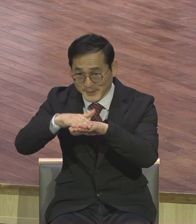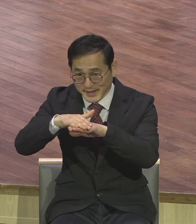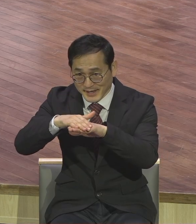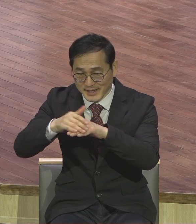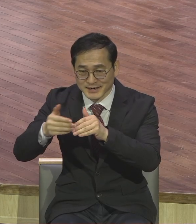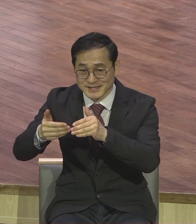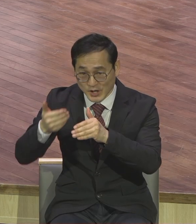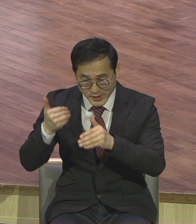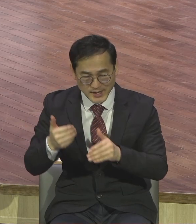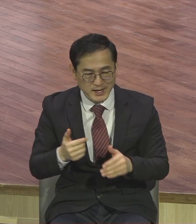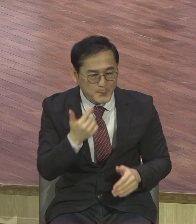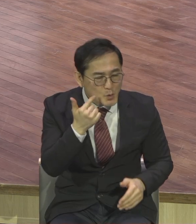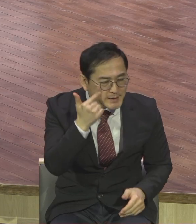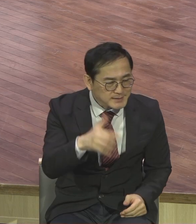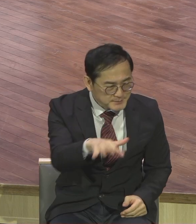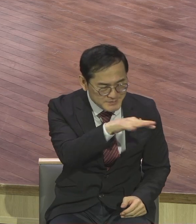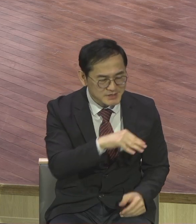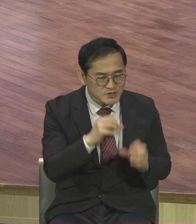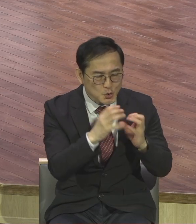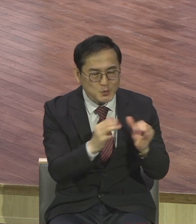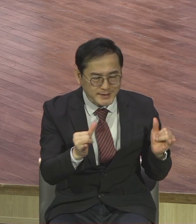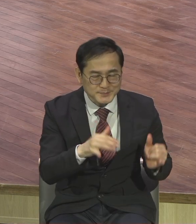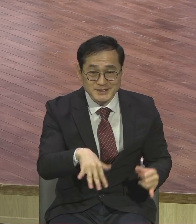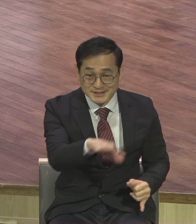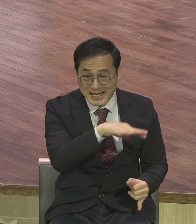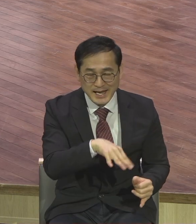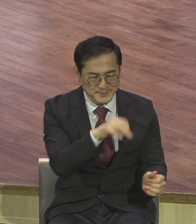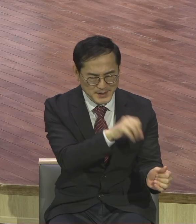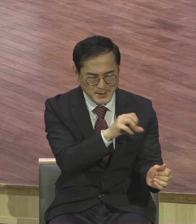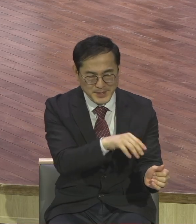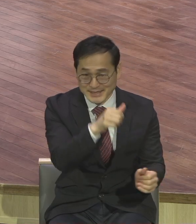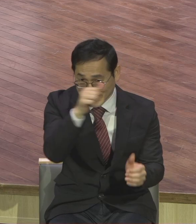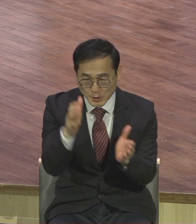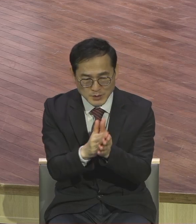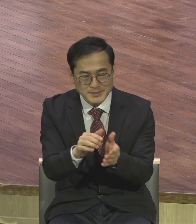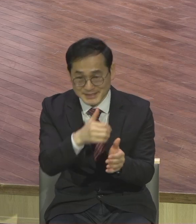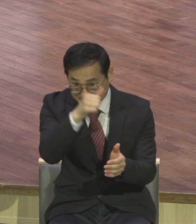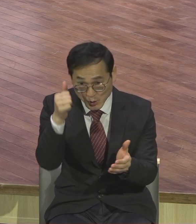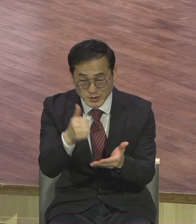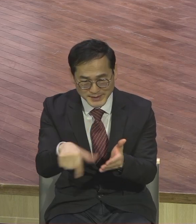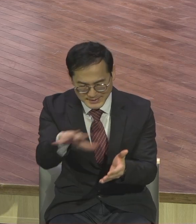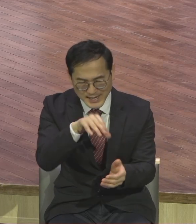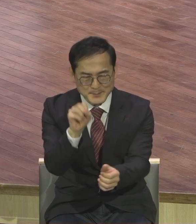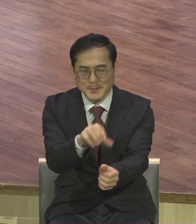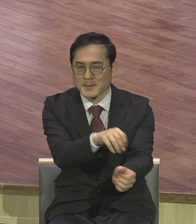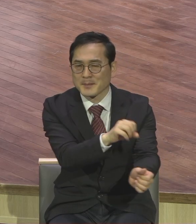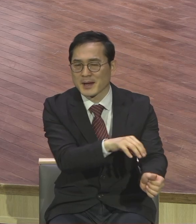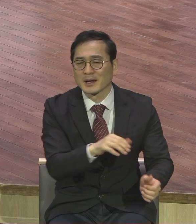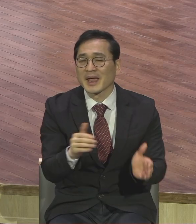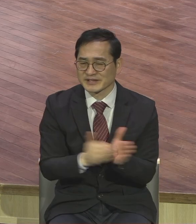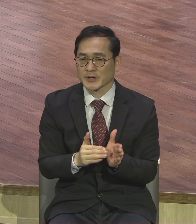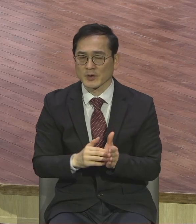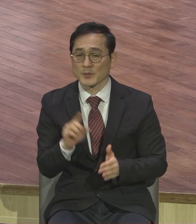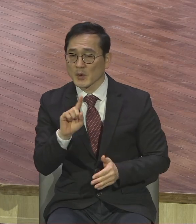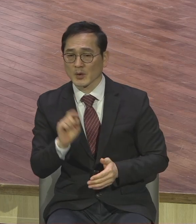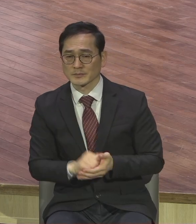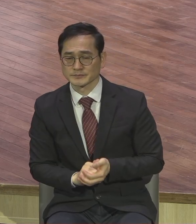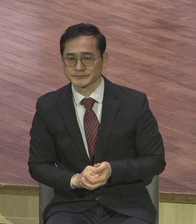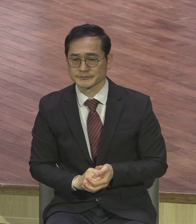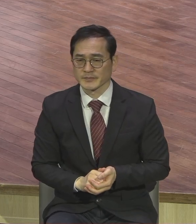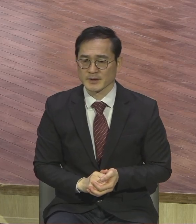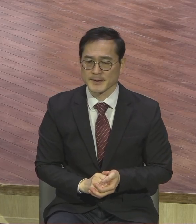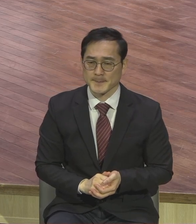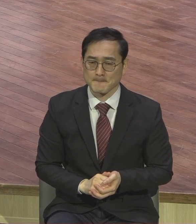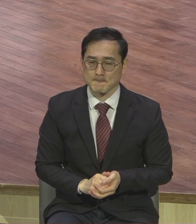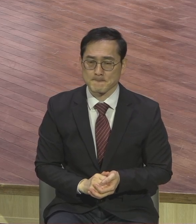지난 주일날 장로의 특강을 하면서 강조한 표현이 있습니다. 그게 뭐냐, Are you still burning입니다. 이거는